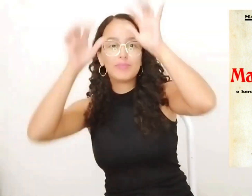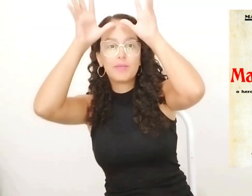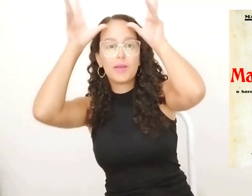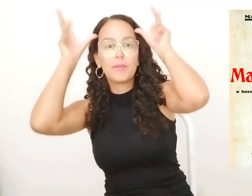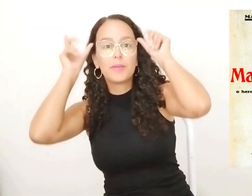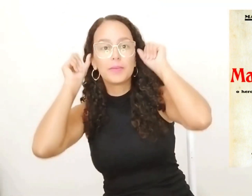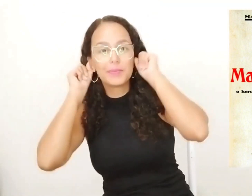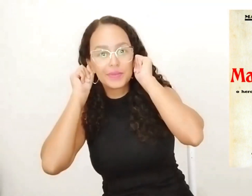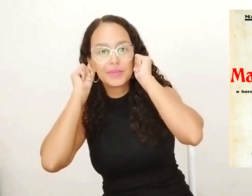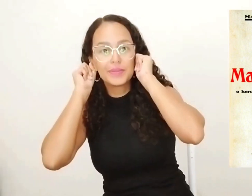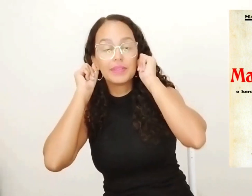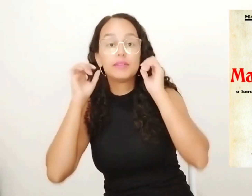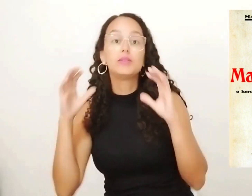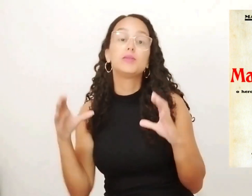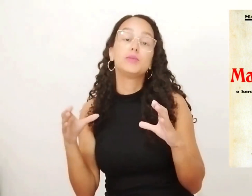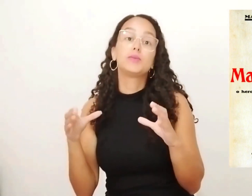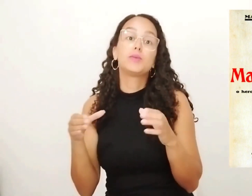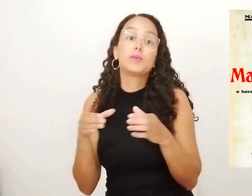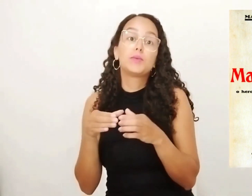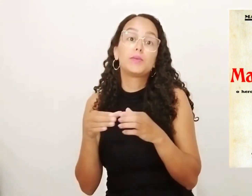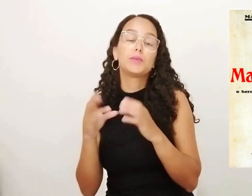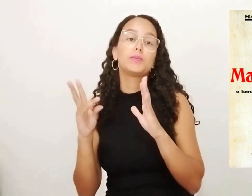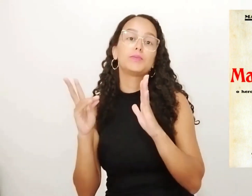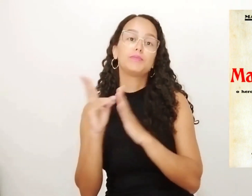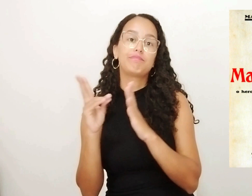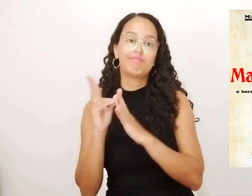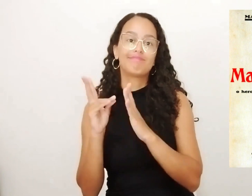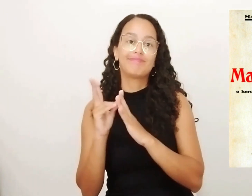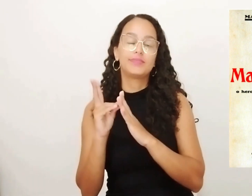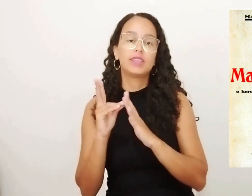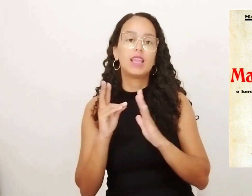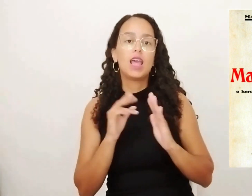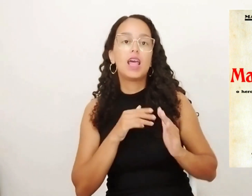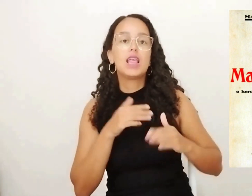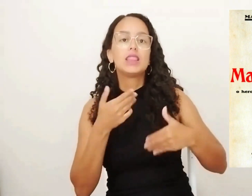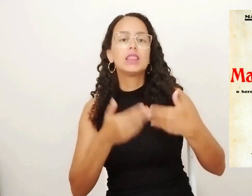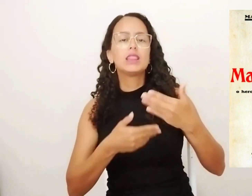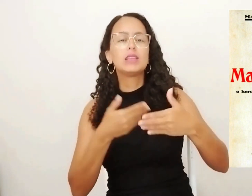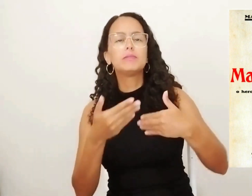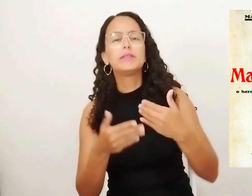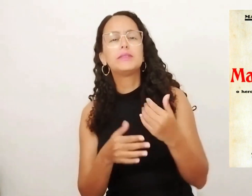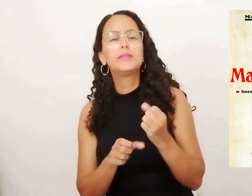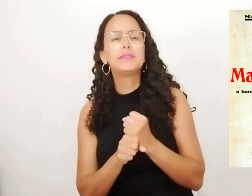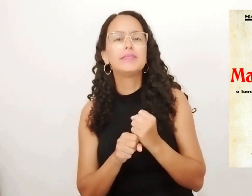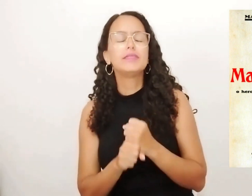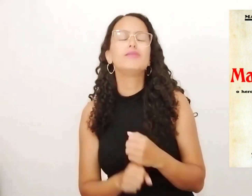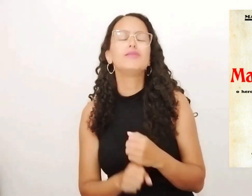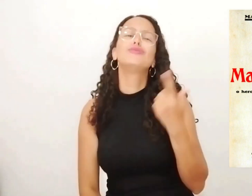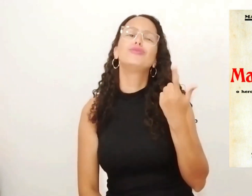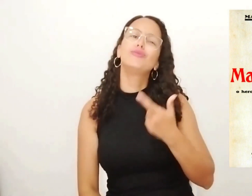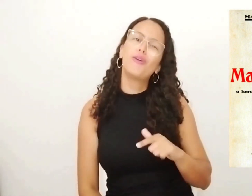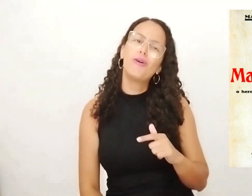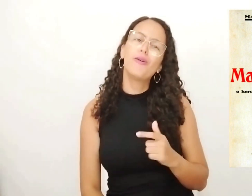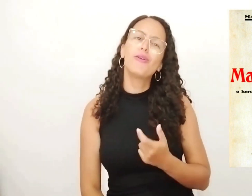Muiraquitã. Decepcionado, Macunaíma também sobe aos céus.